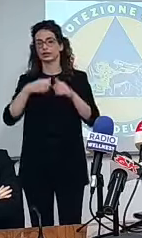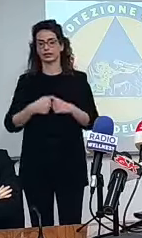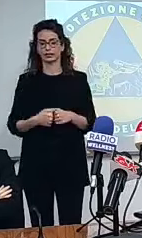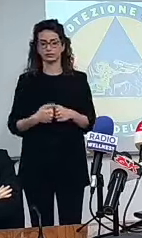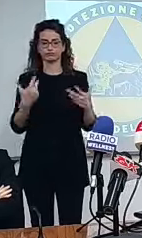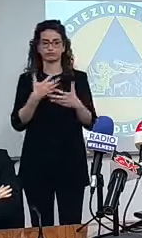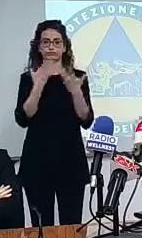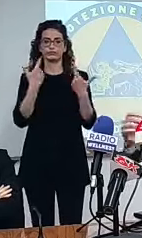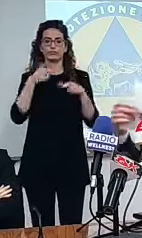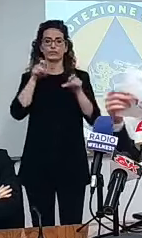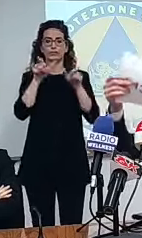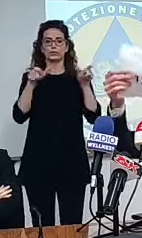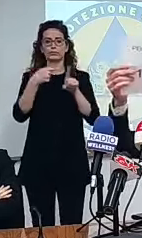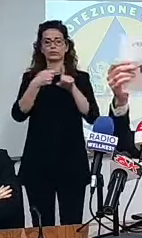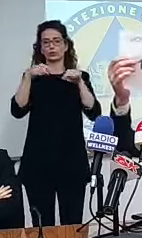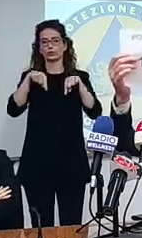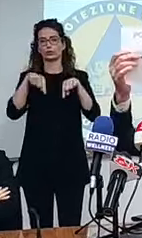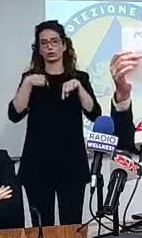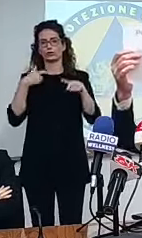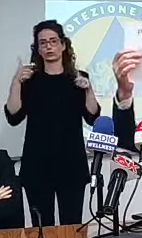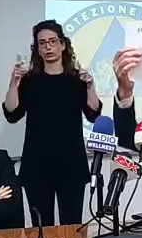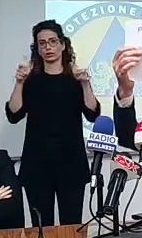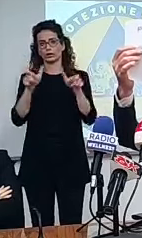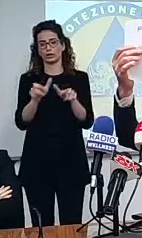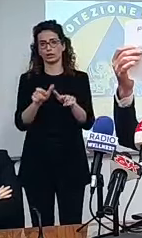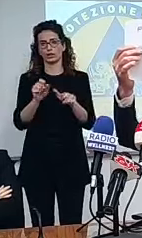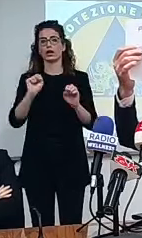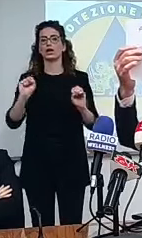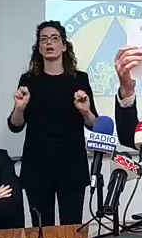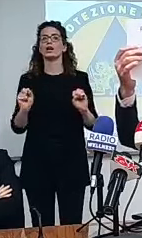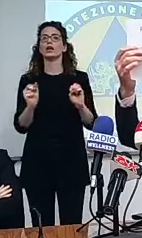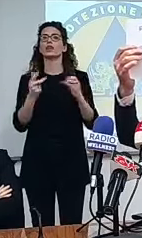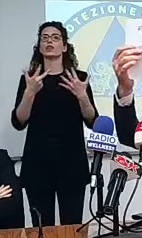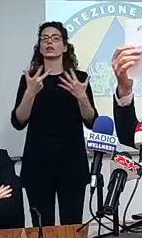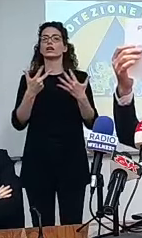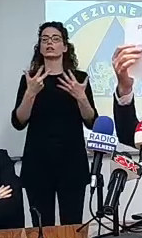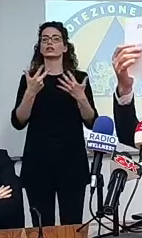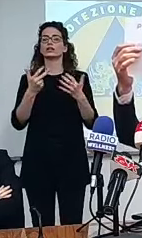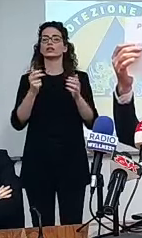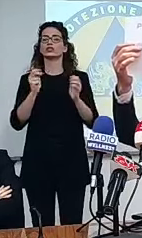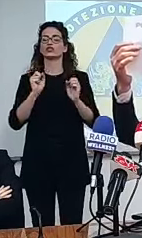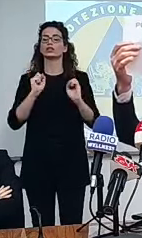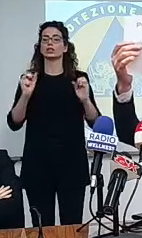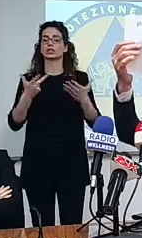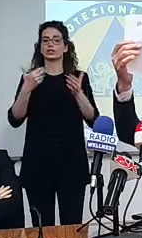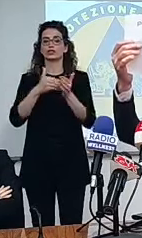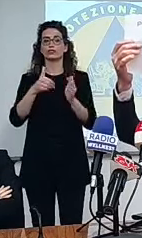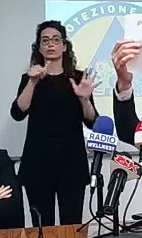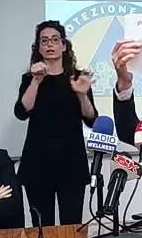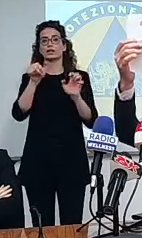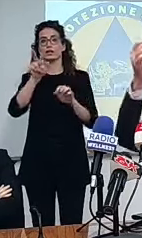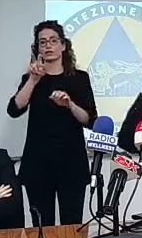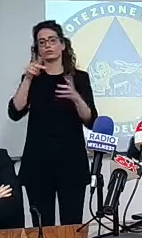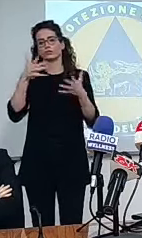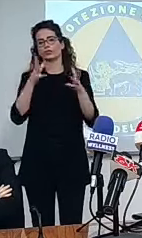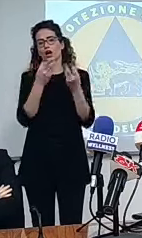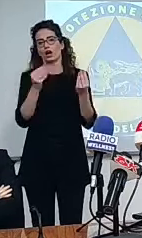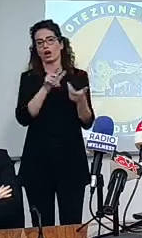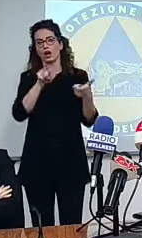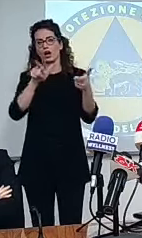Ovviamente i positivi oggi calano sempre di più, sono 13.620 perché abbiamo molte